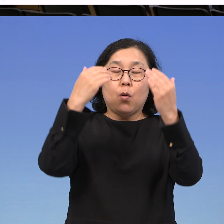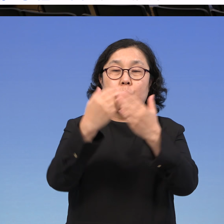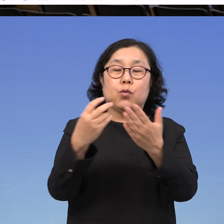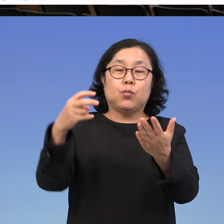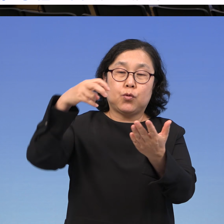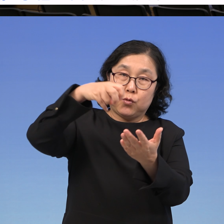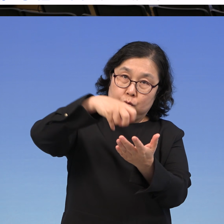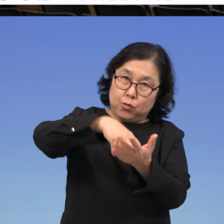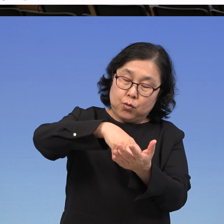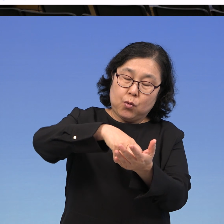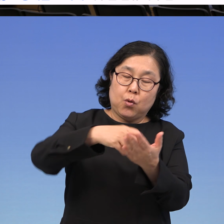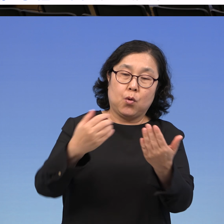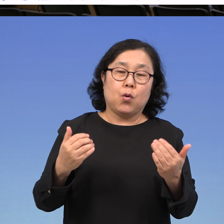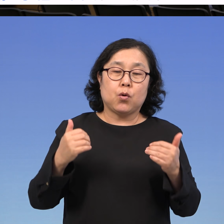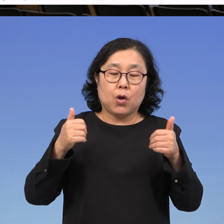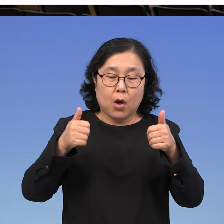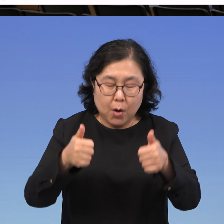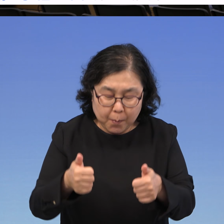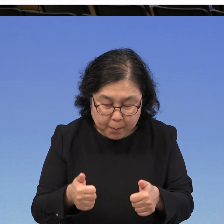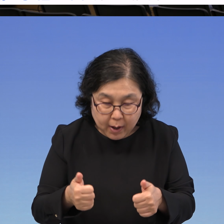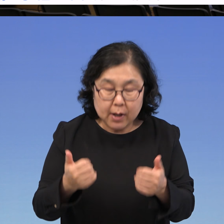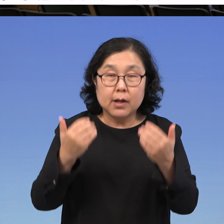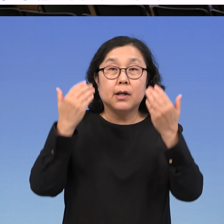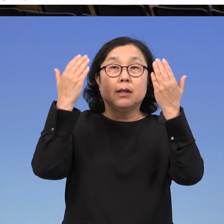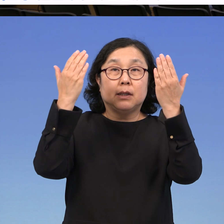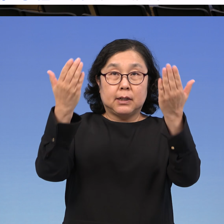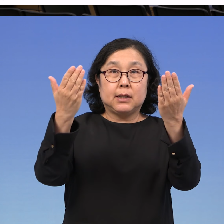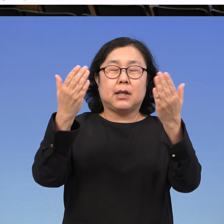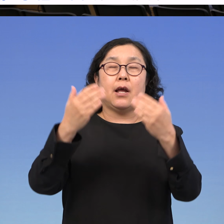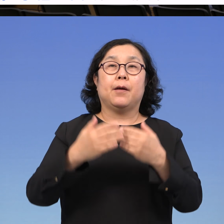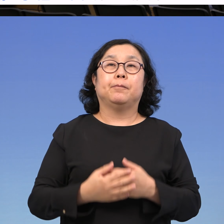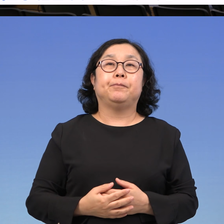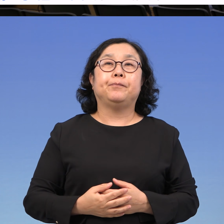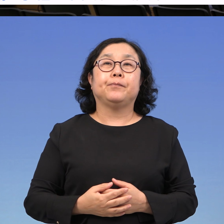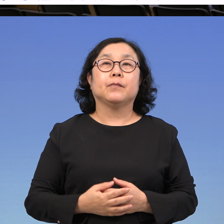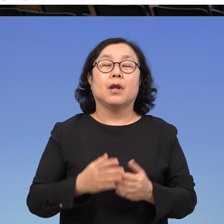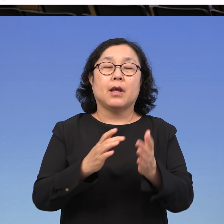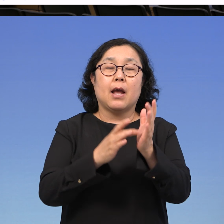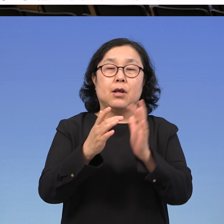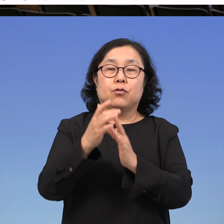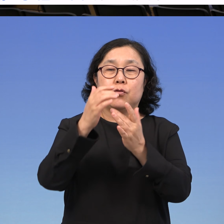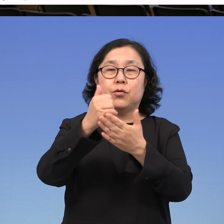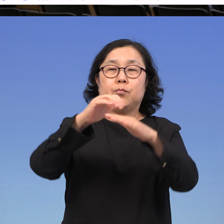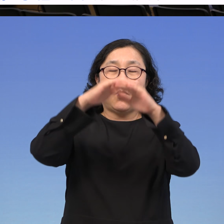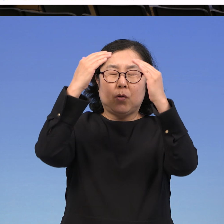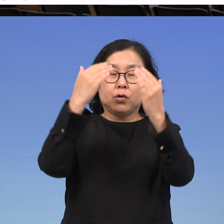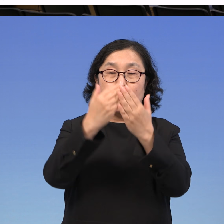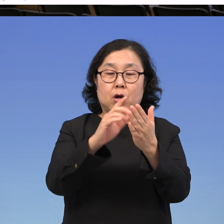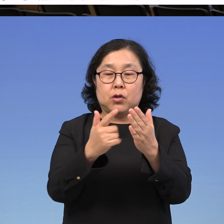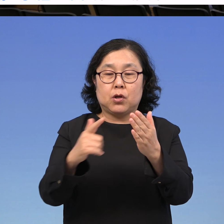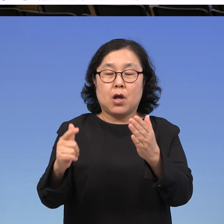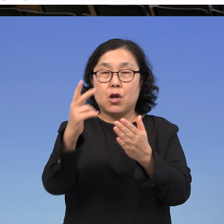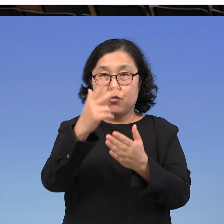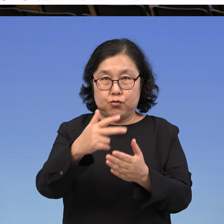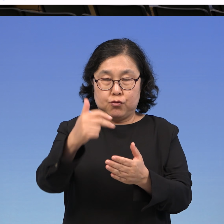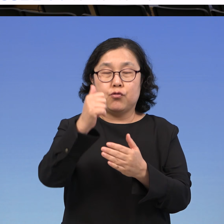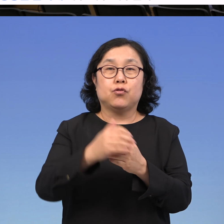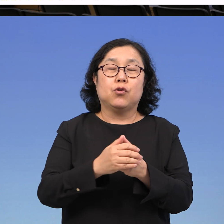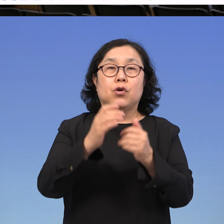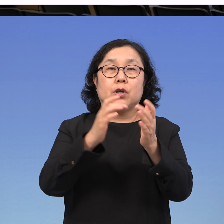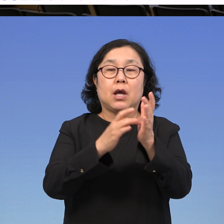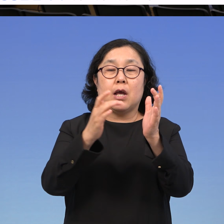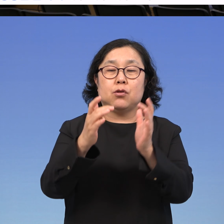무릎꿇고 경배를 드리세 모두 무릎꿇고 경배를 드리세 예수는 마녀에 주님 또 그 다음에